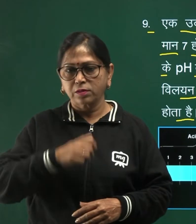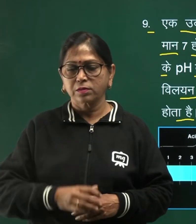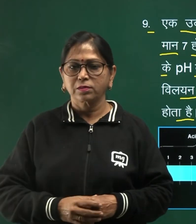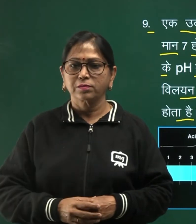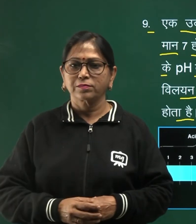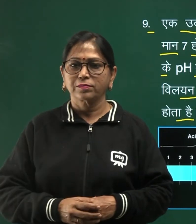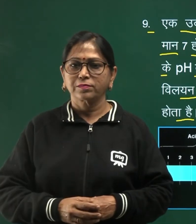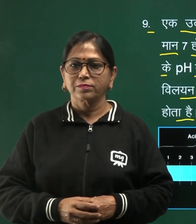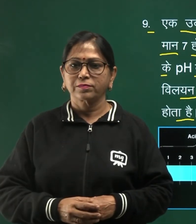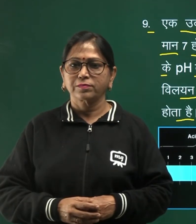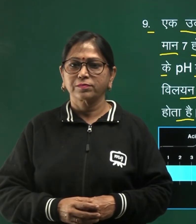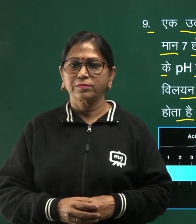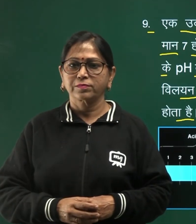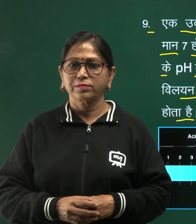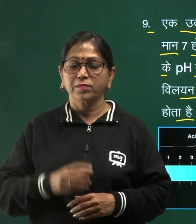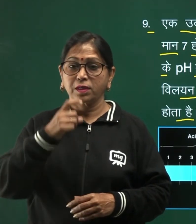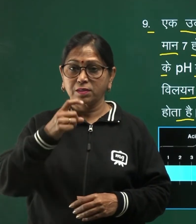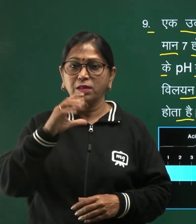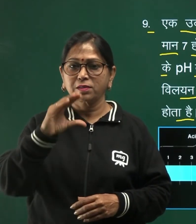7 नंबर udaasin